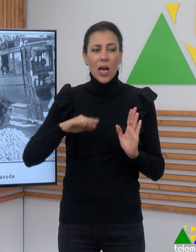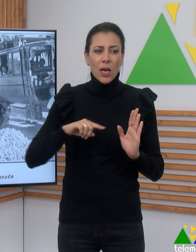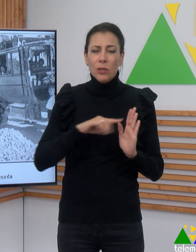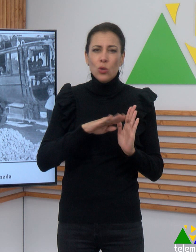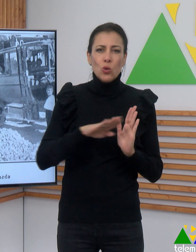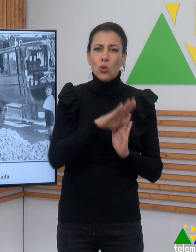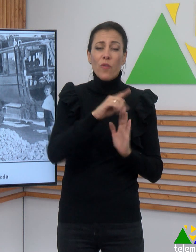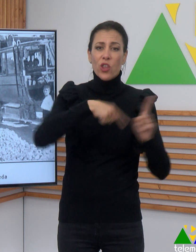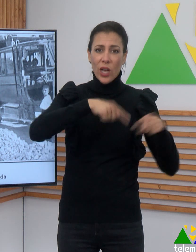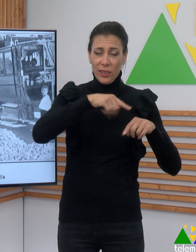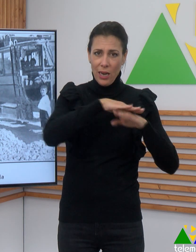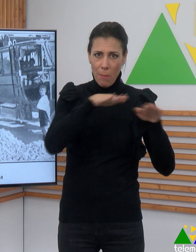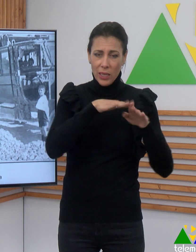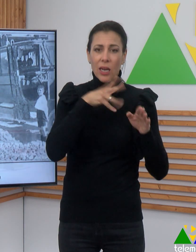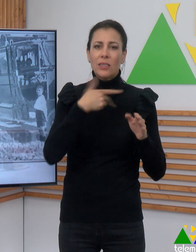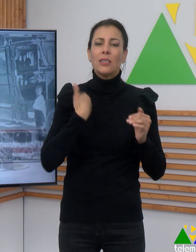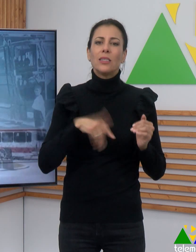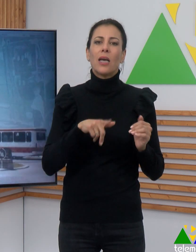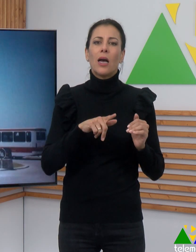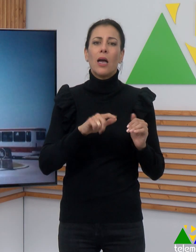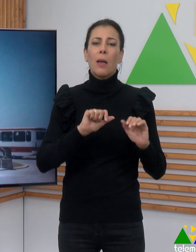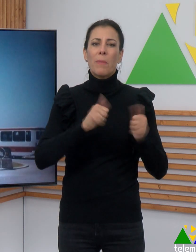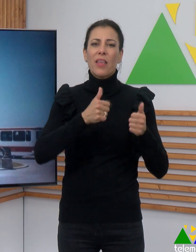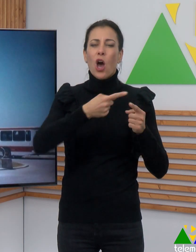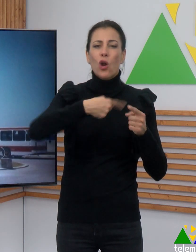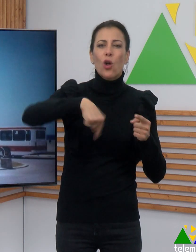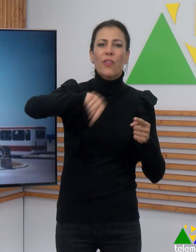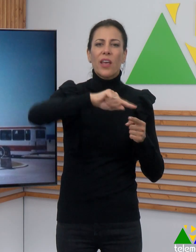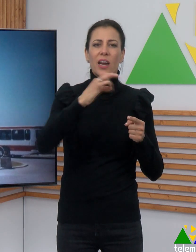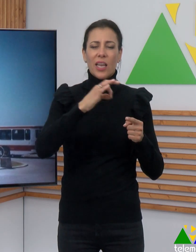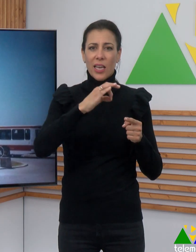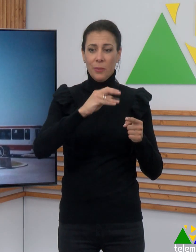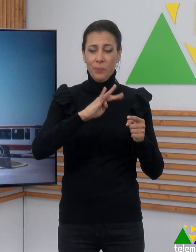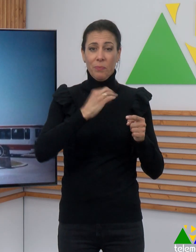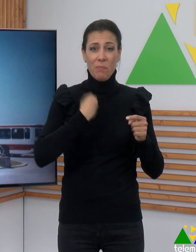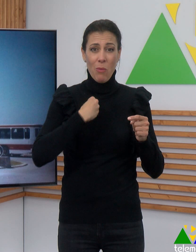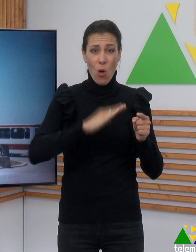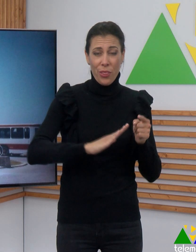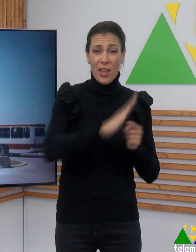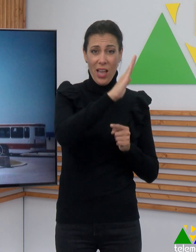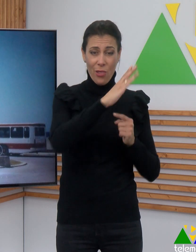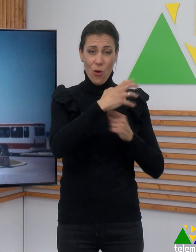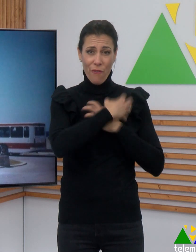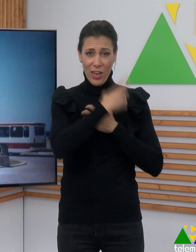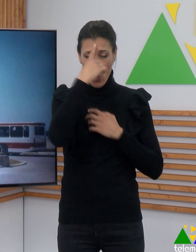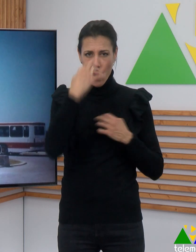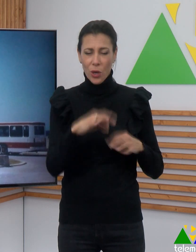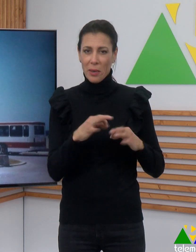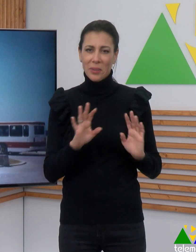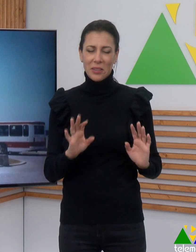carretera de la playa y estamos ya empezando a rodear el cercado de la Virgen, lógicamente, con